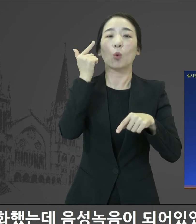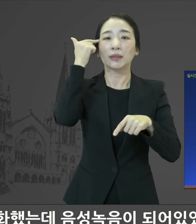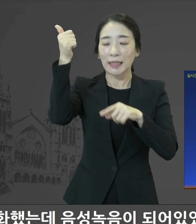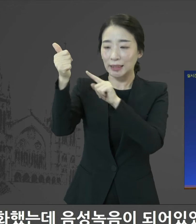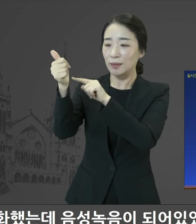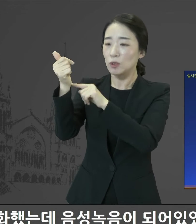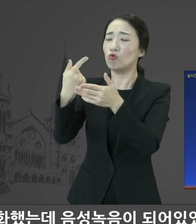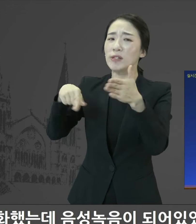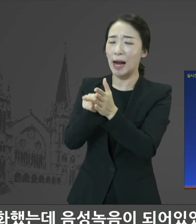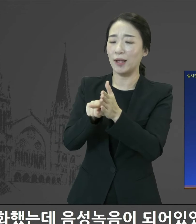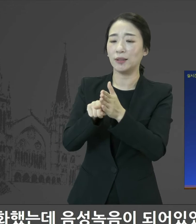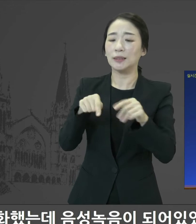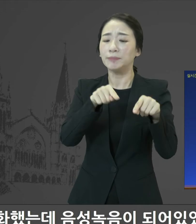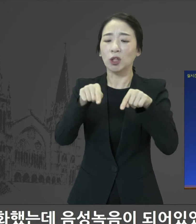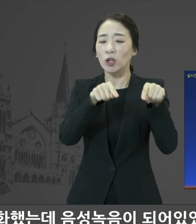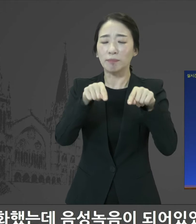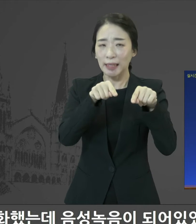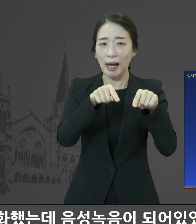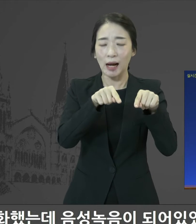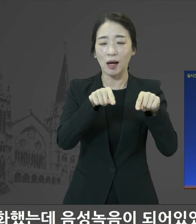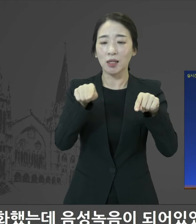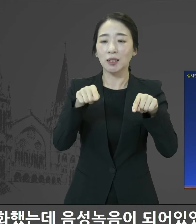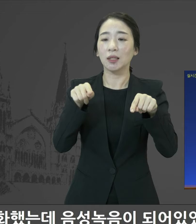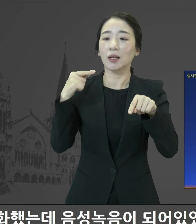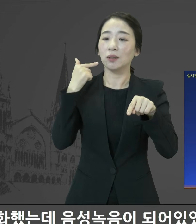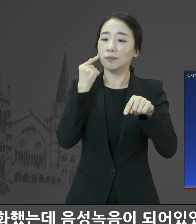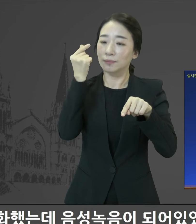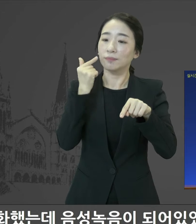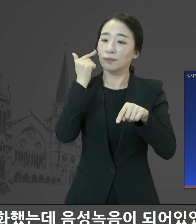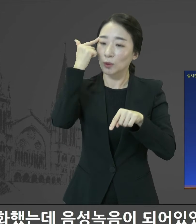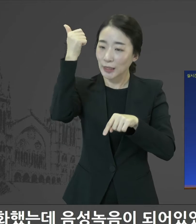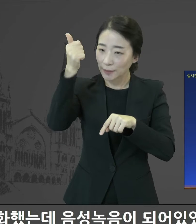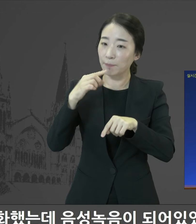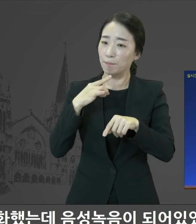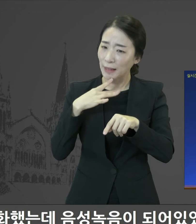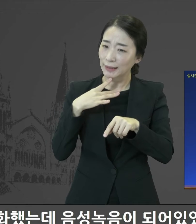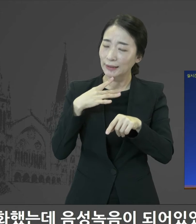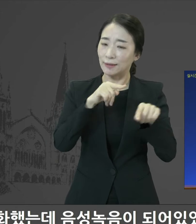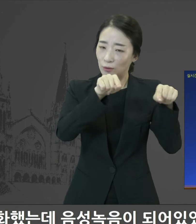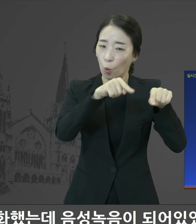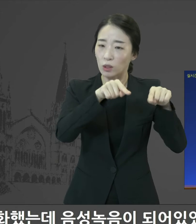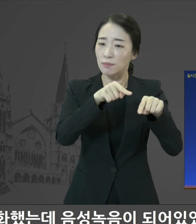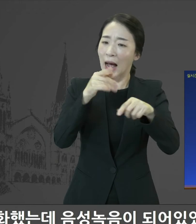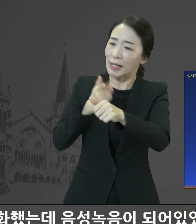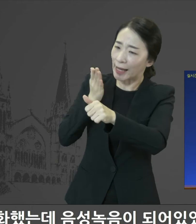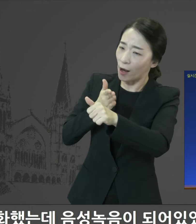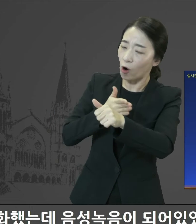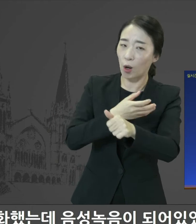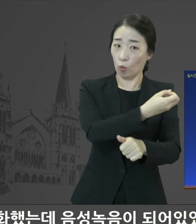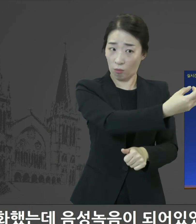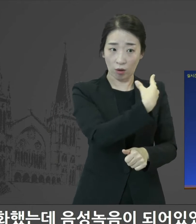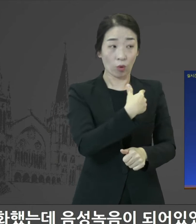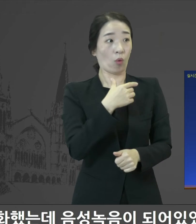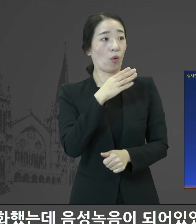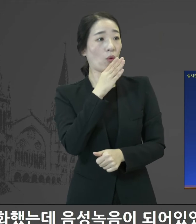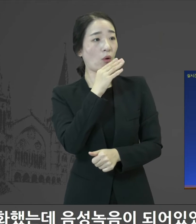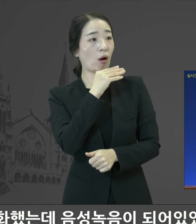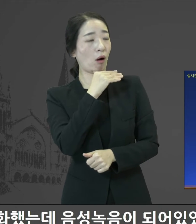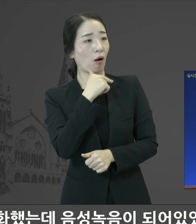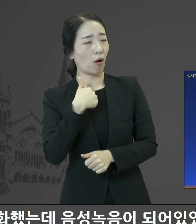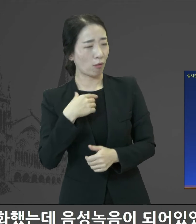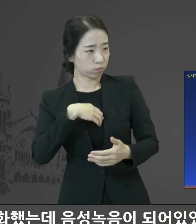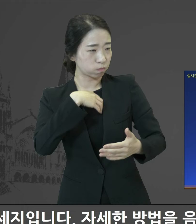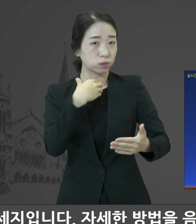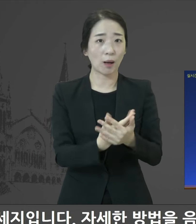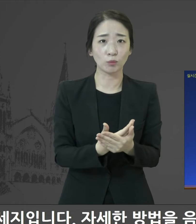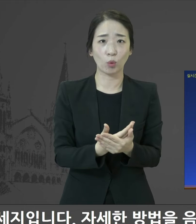놓으셨어요. 음성으로 남겨 놓으셨습니다. 이거를 들으면서요, 정말 저한테 감격인